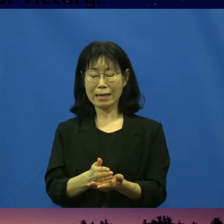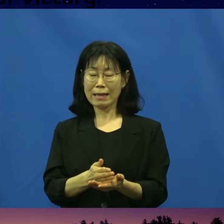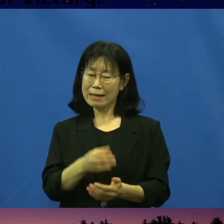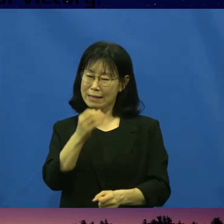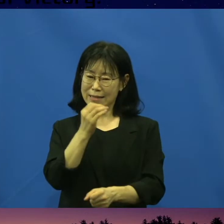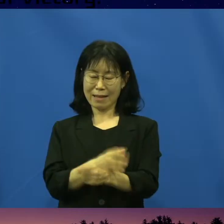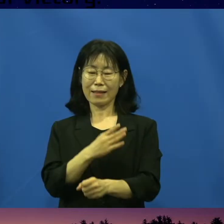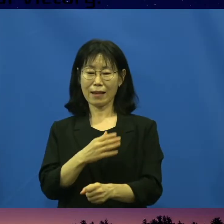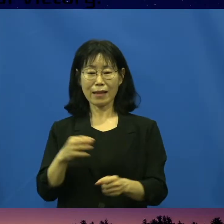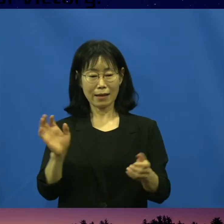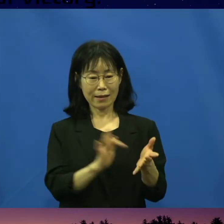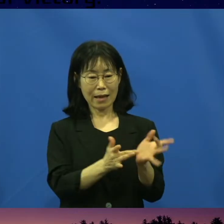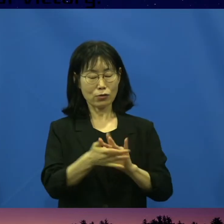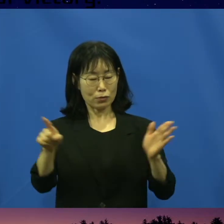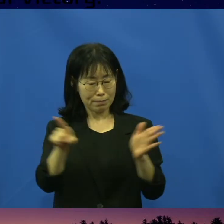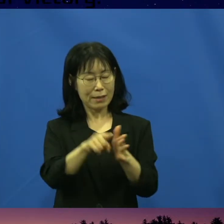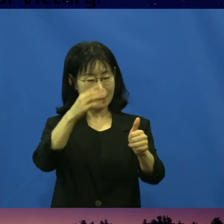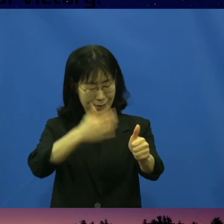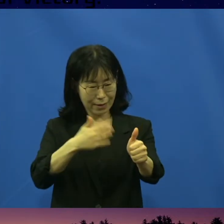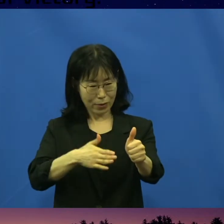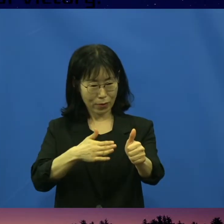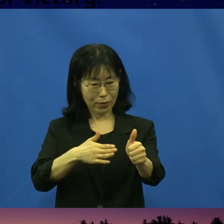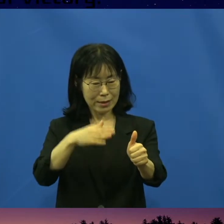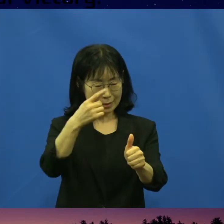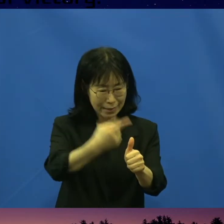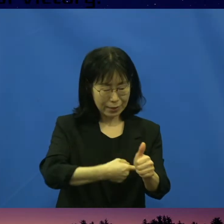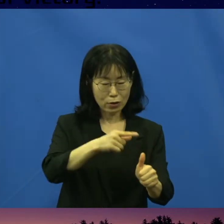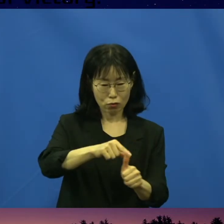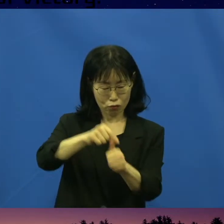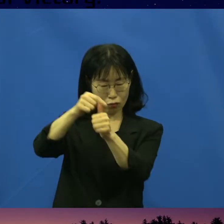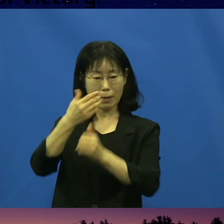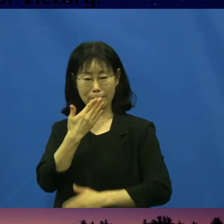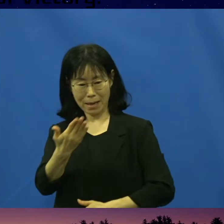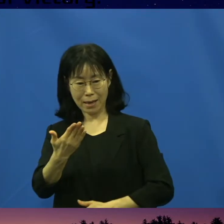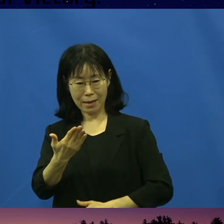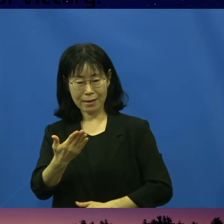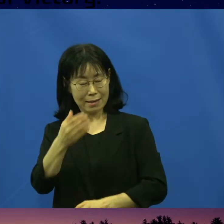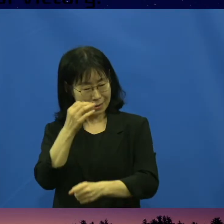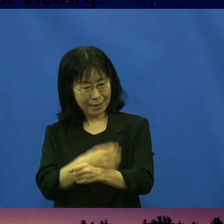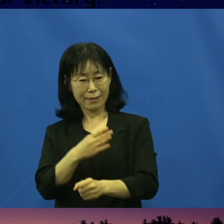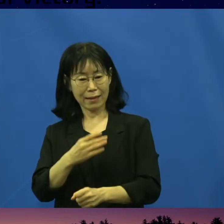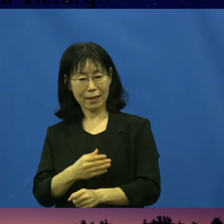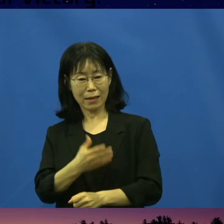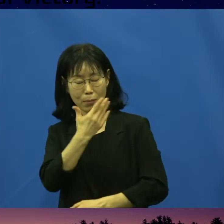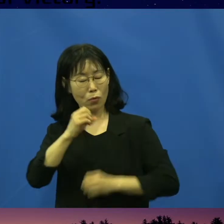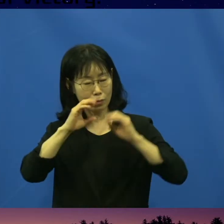살아. 한마디만 하세요. 그냥 한마디만 하세요.